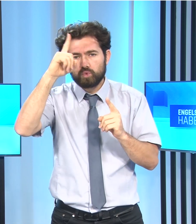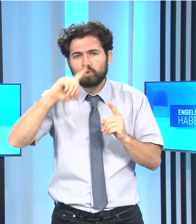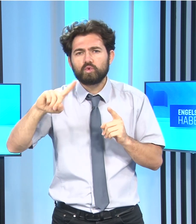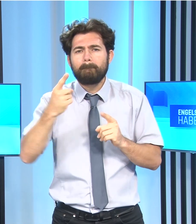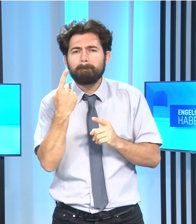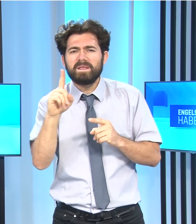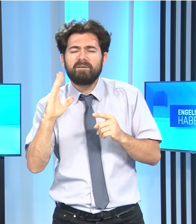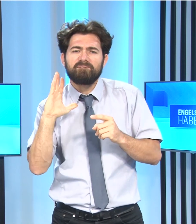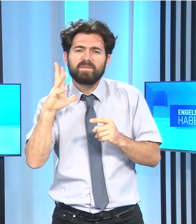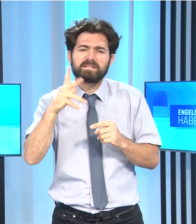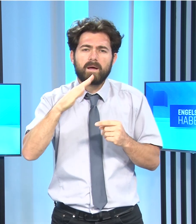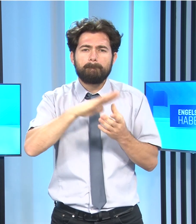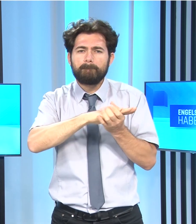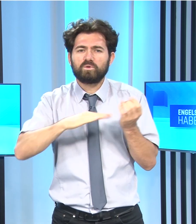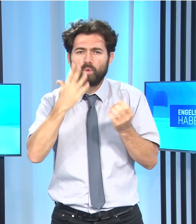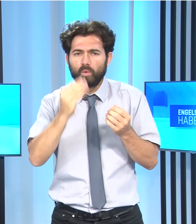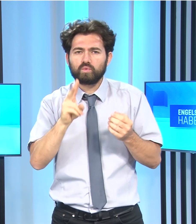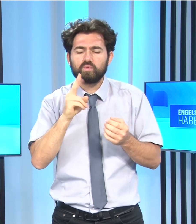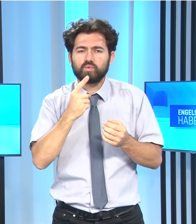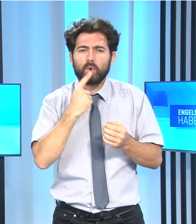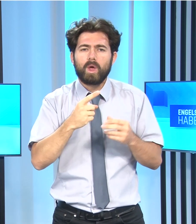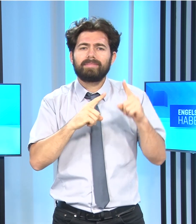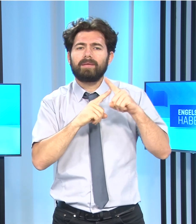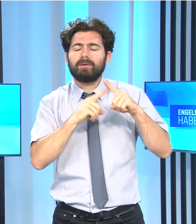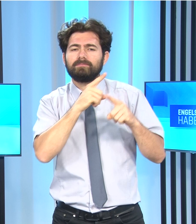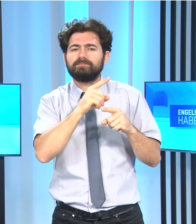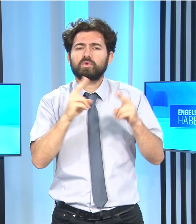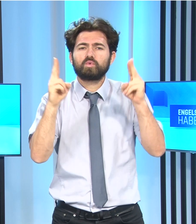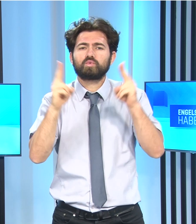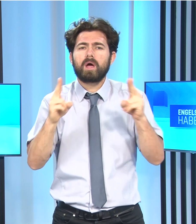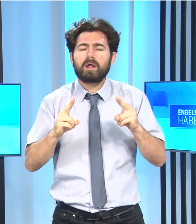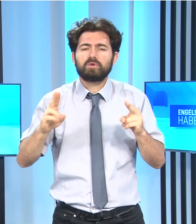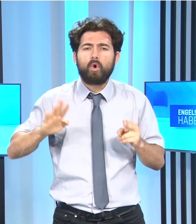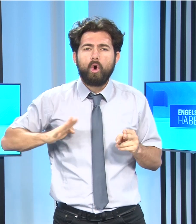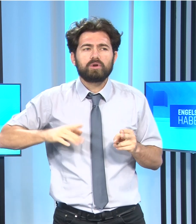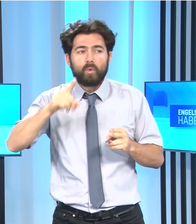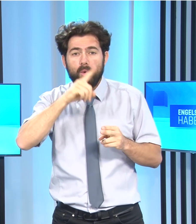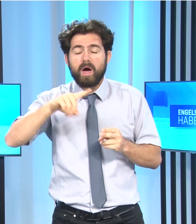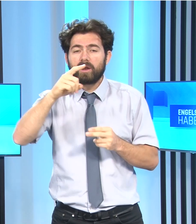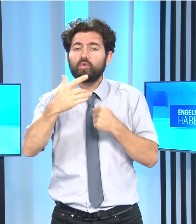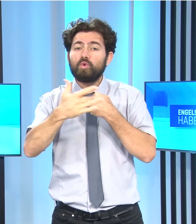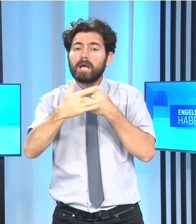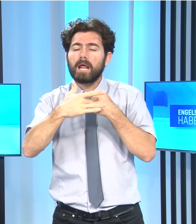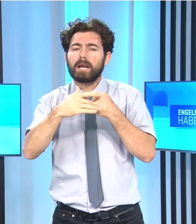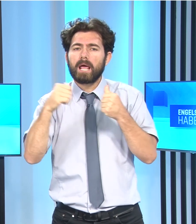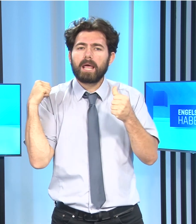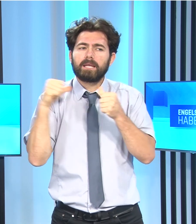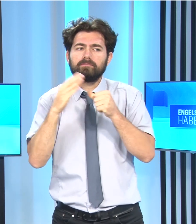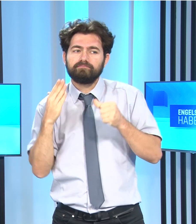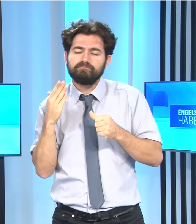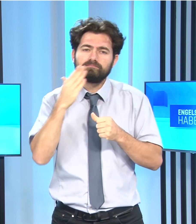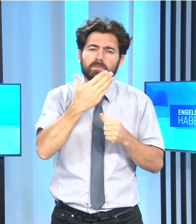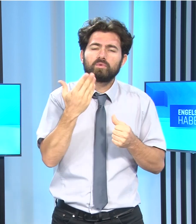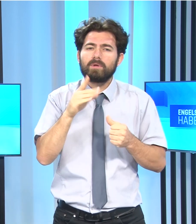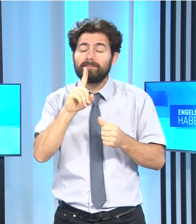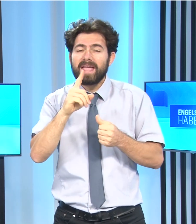mezun verildiğini anlatan Cumhurbaşkanı Tatar, uluslararası öğrencilerin ülkelerine döndüğünde fahri